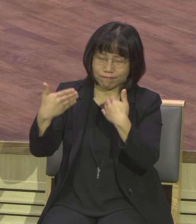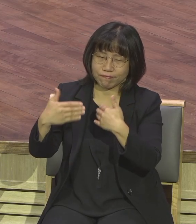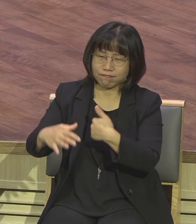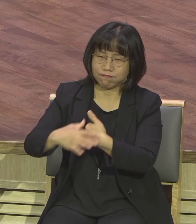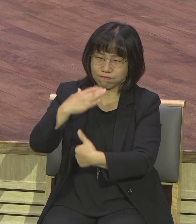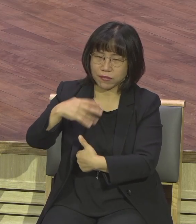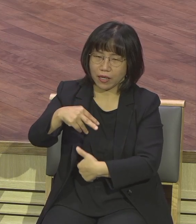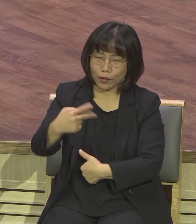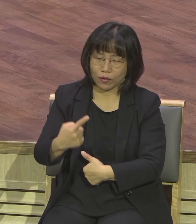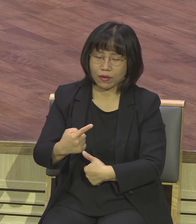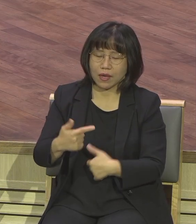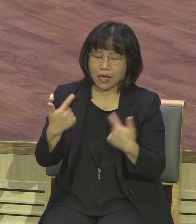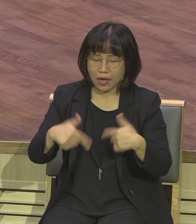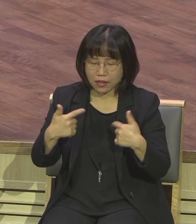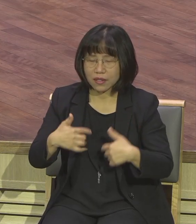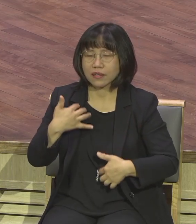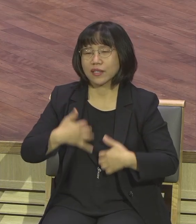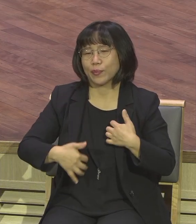기뻐해라.